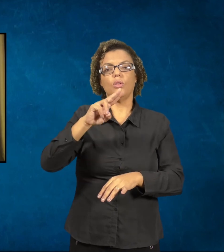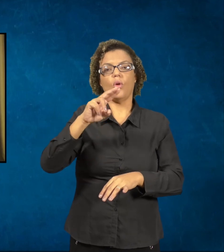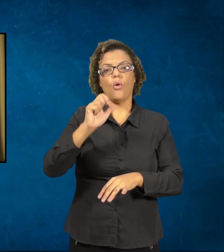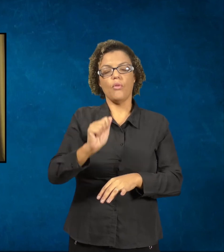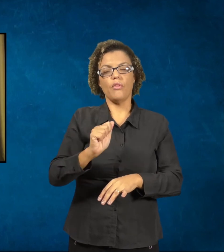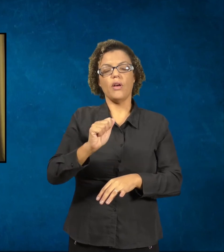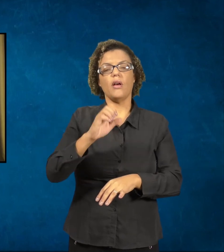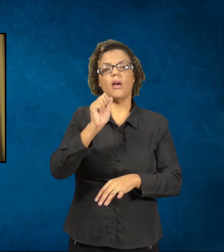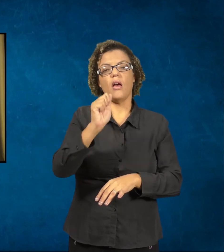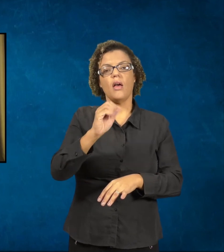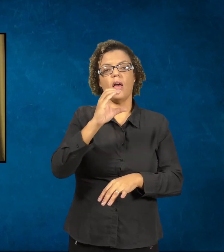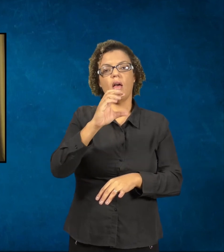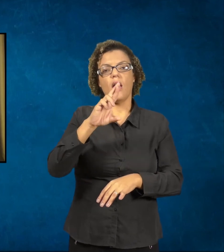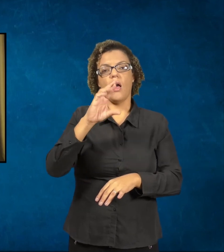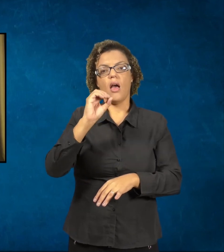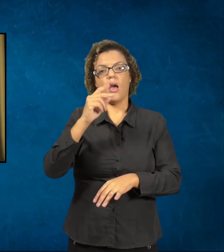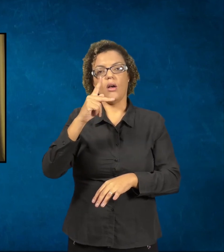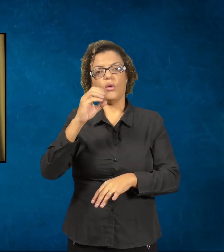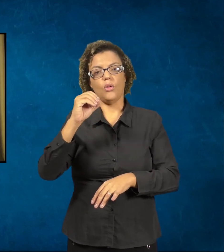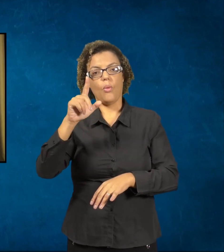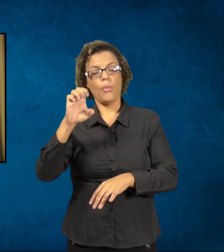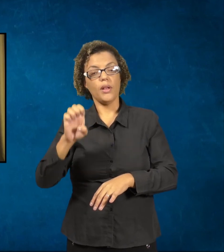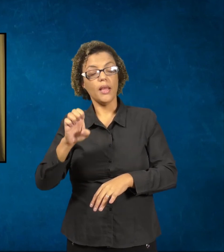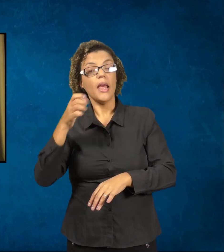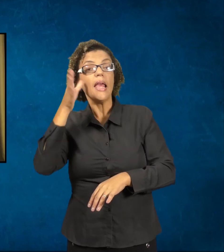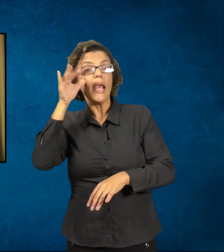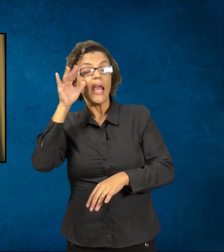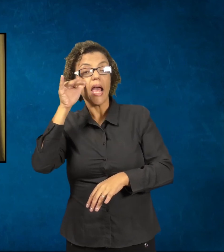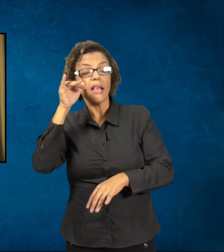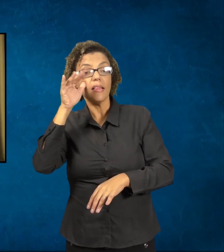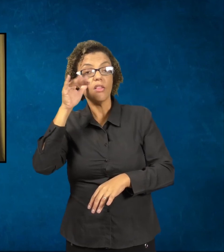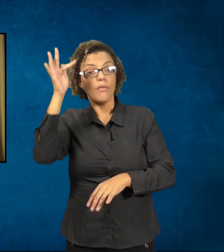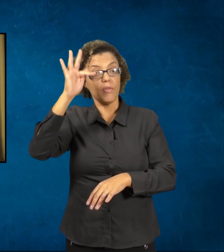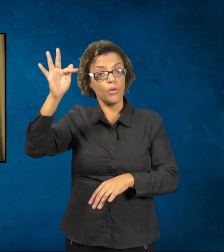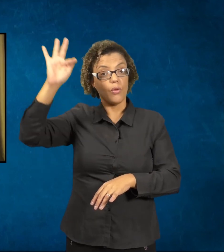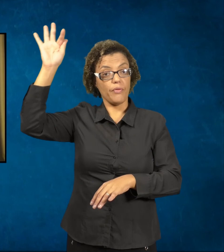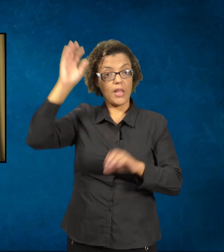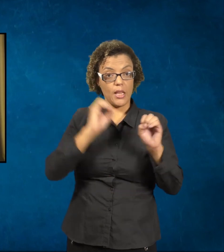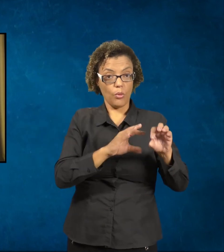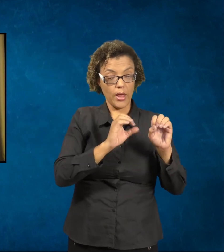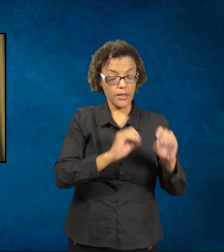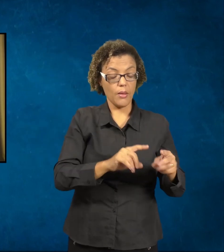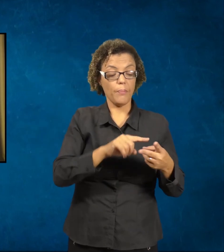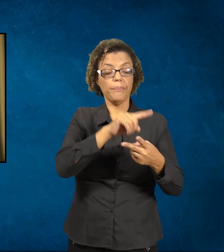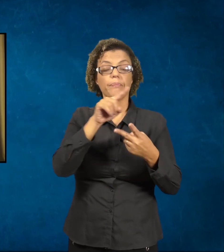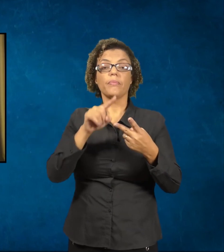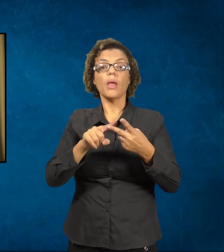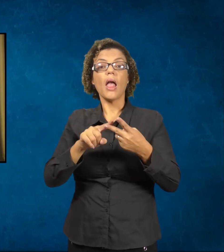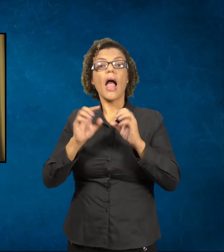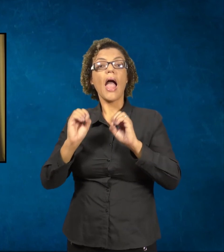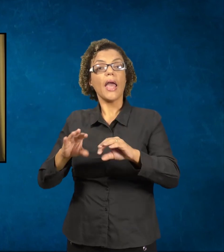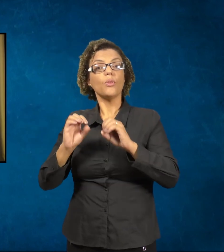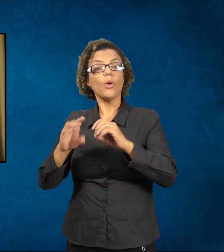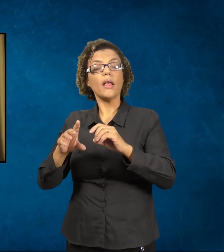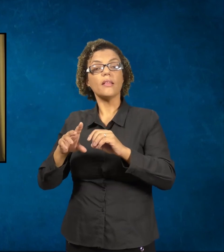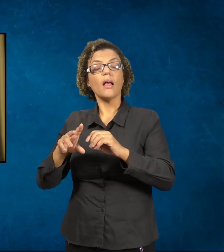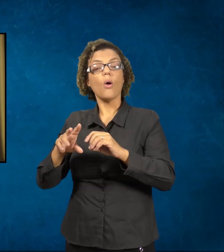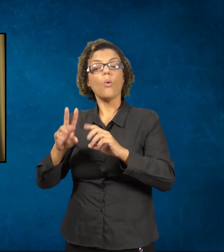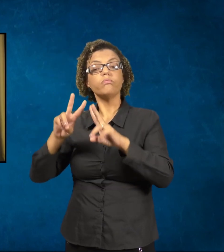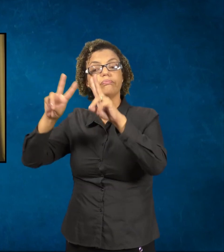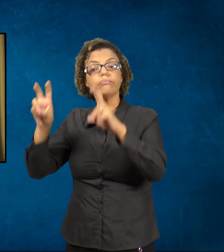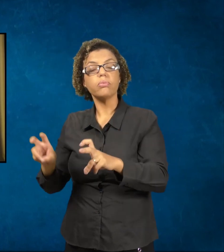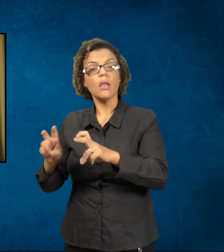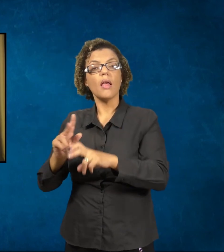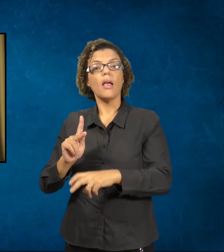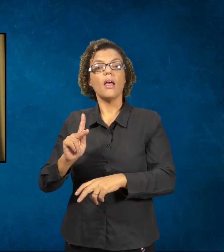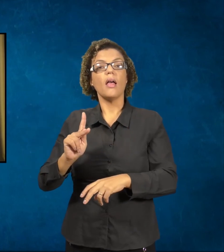Filosofia na Educação e a Educação segundo Khalil Gibran. Se você tiver ânimo para uma leitura, recomendo que você leia, por